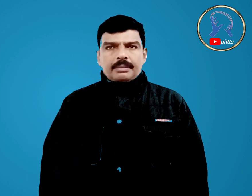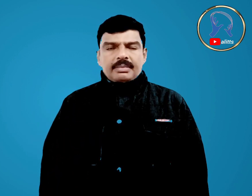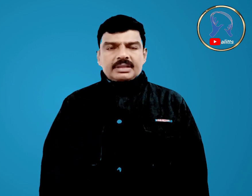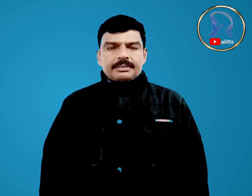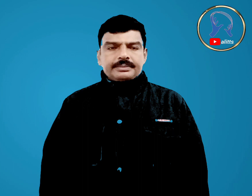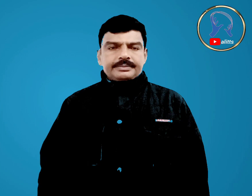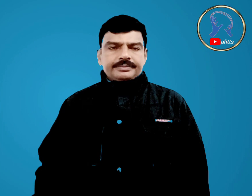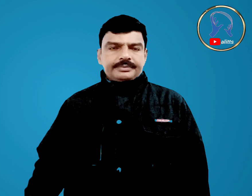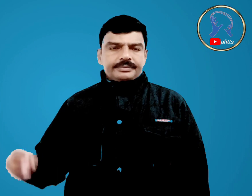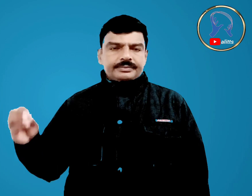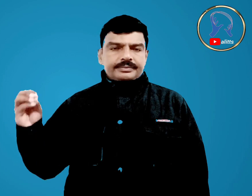मदम